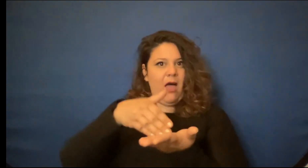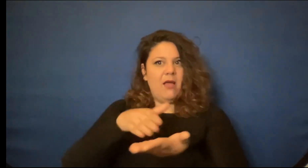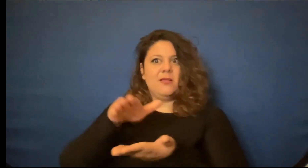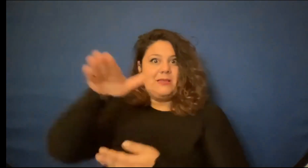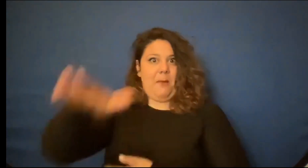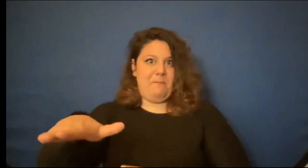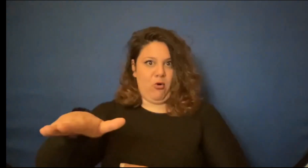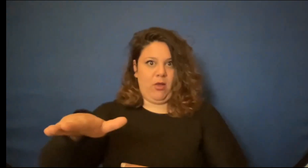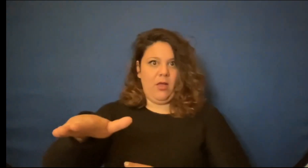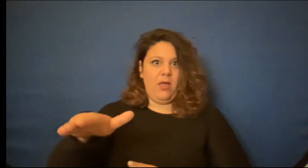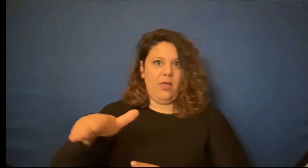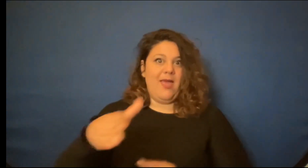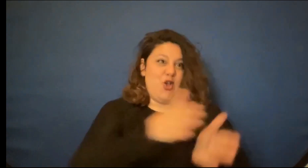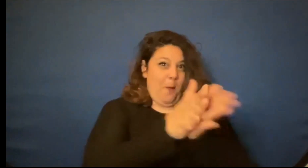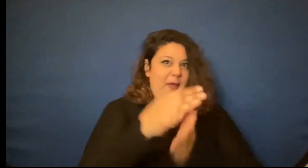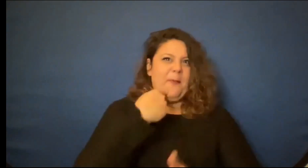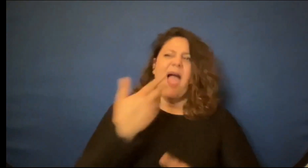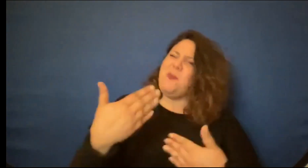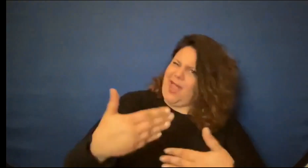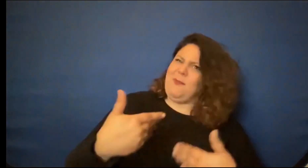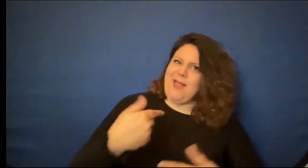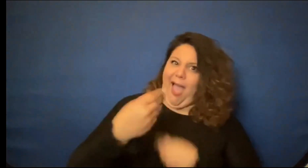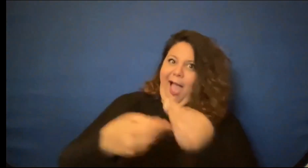de que no quería hacerlo, no quería hacerlo,